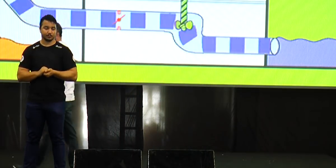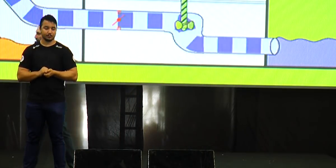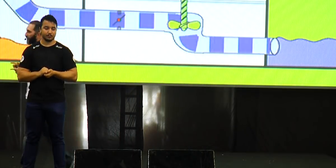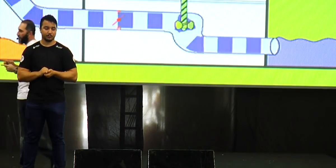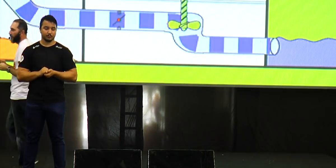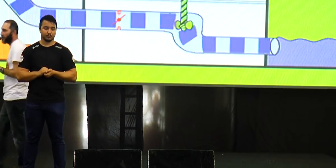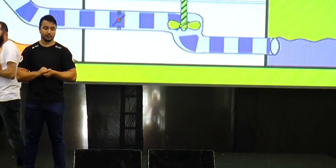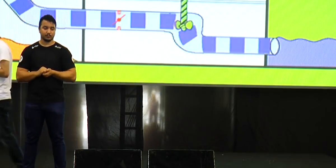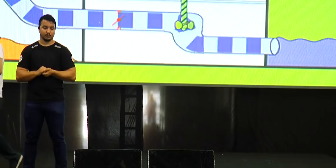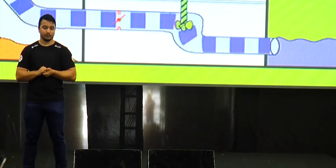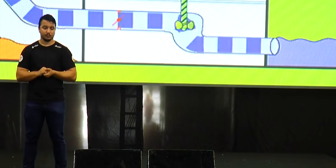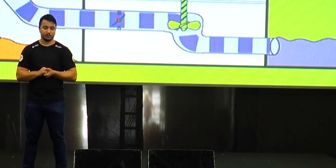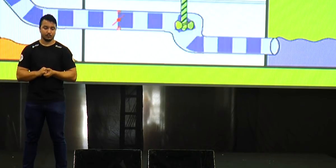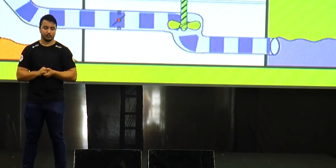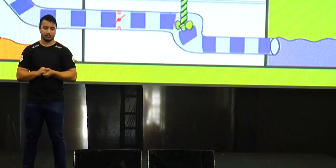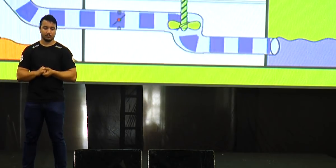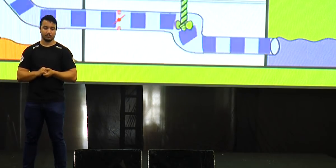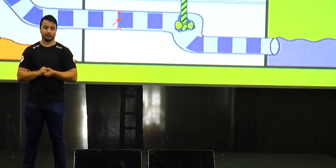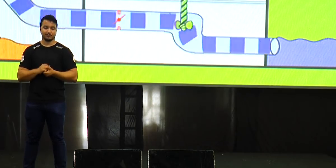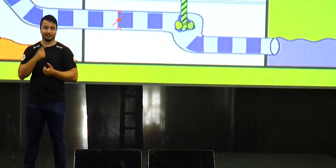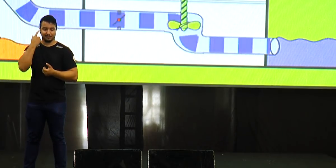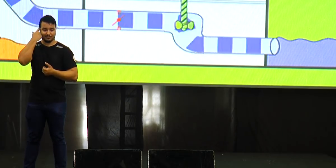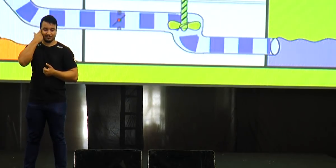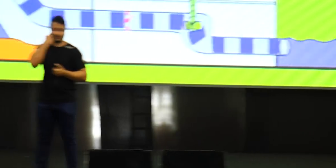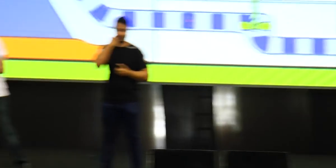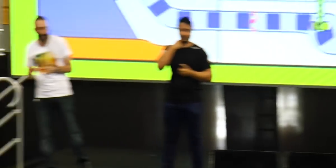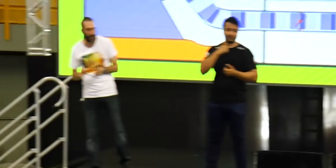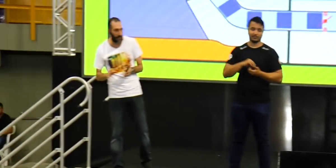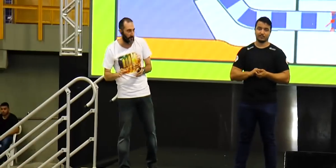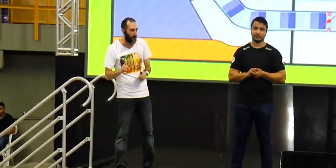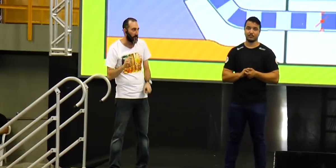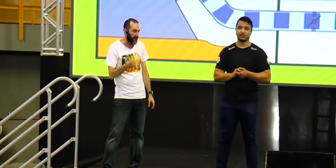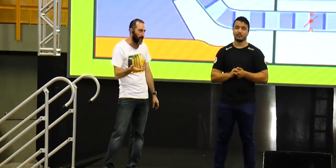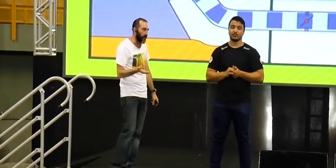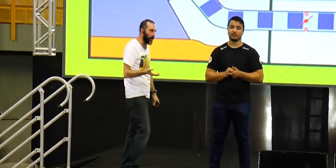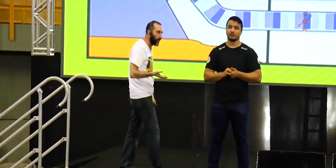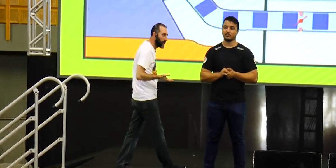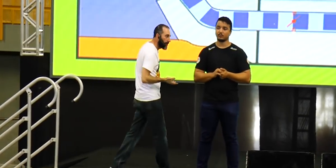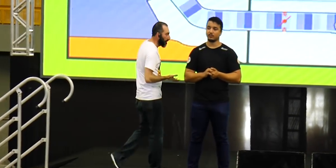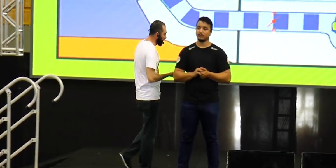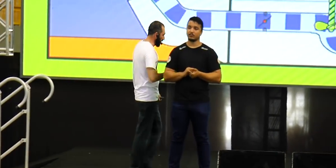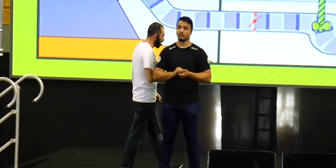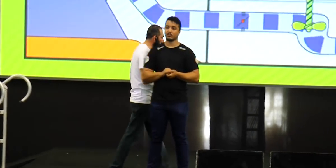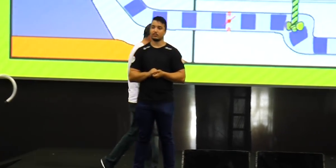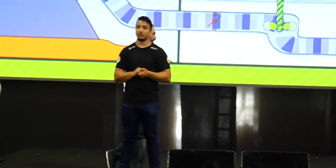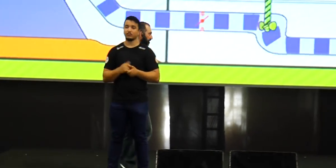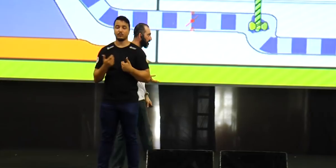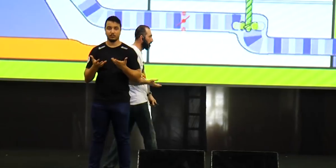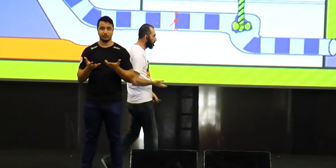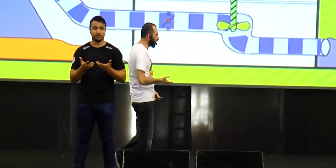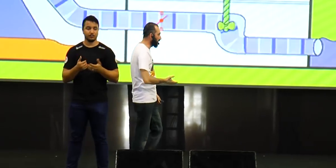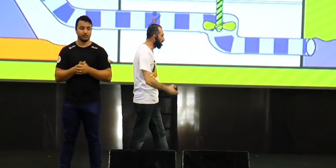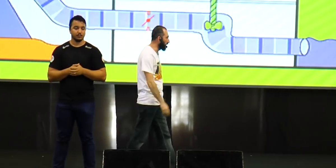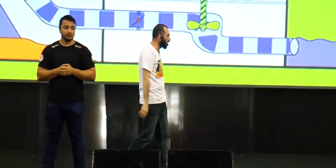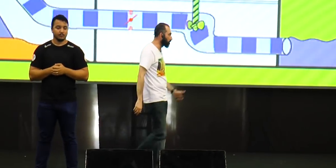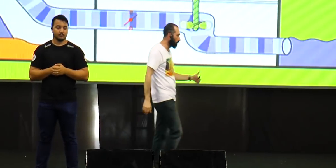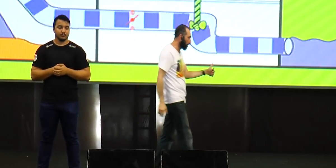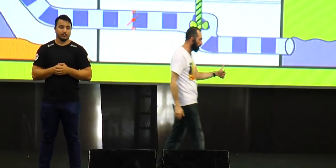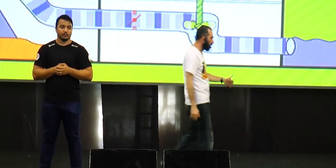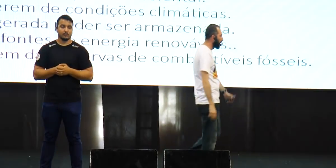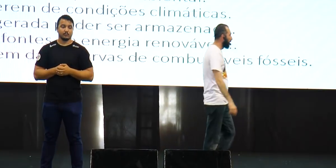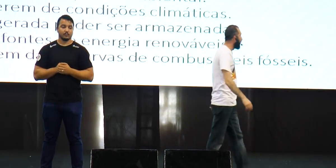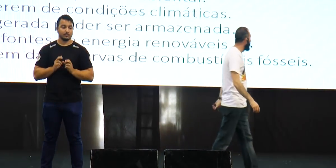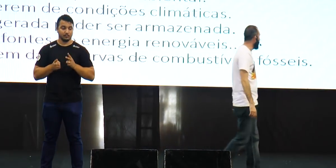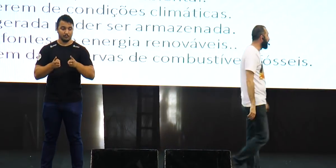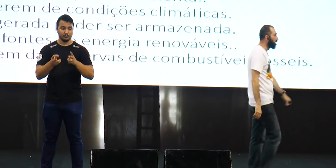eu me meti na física, mas não sei nada não. Só estou dizendo para vocês que é mais ou menos assim. Está claro? Beleza? Posso adiantar mais